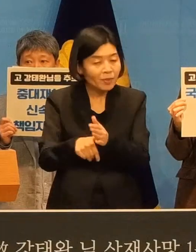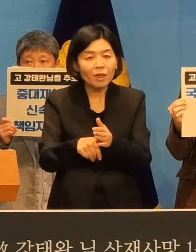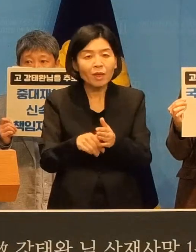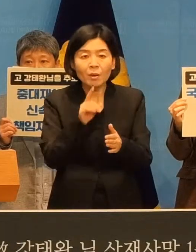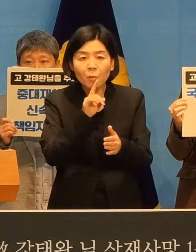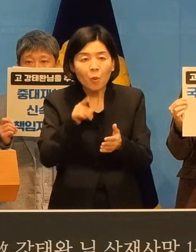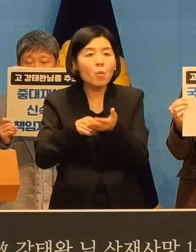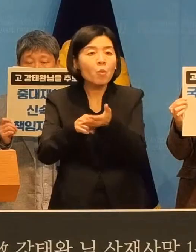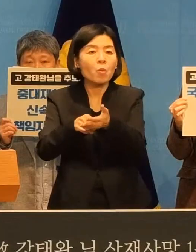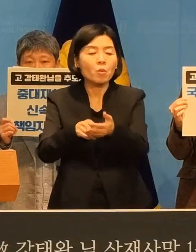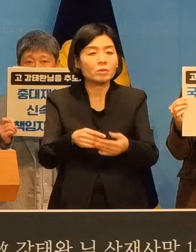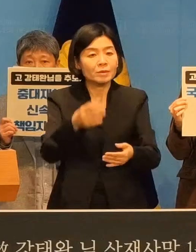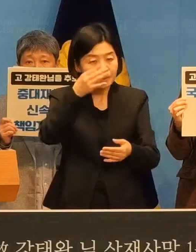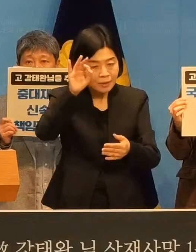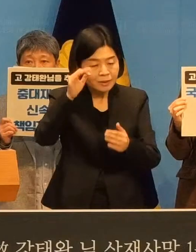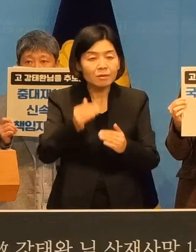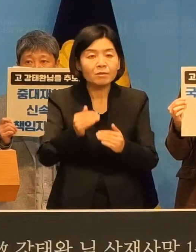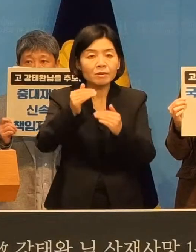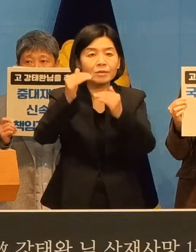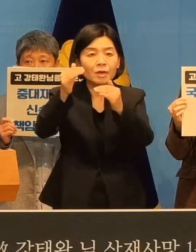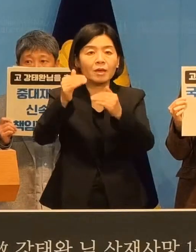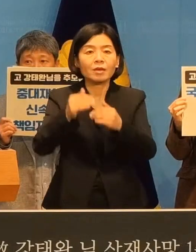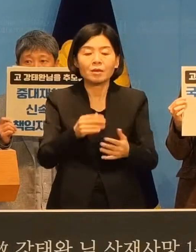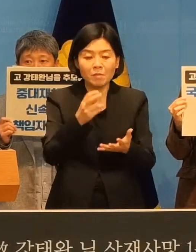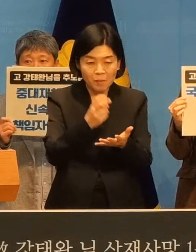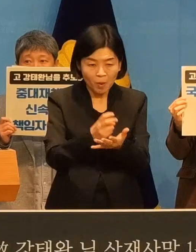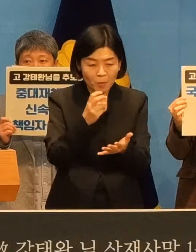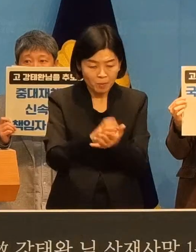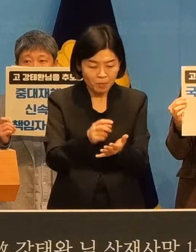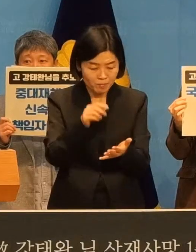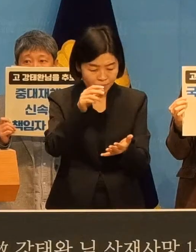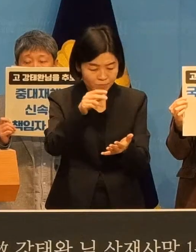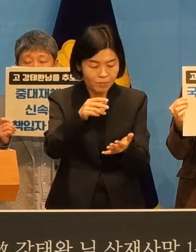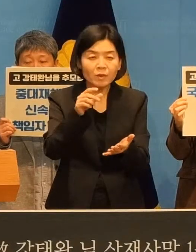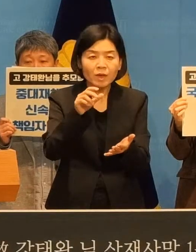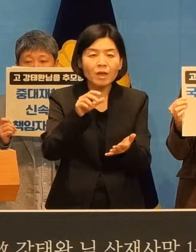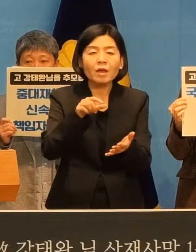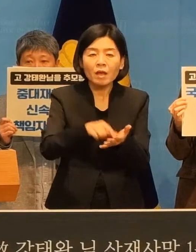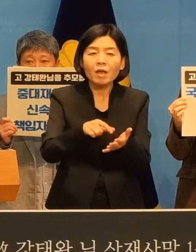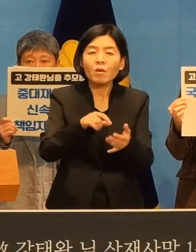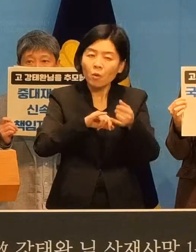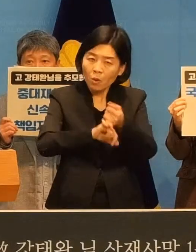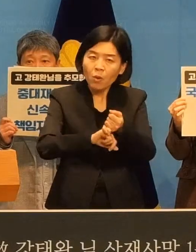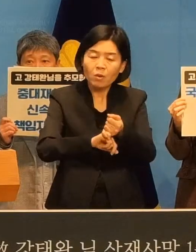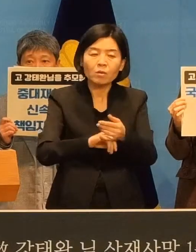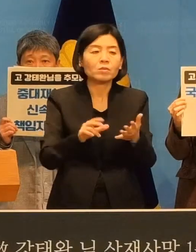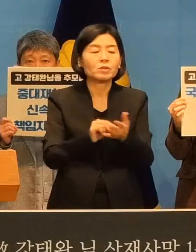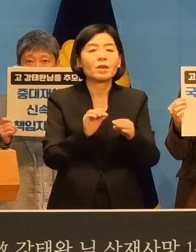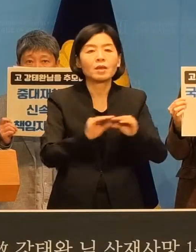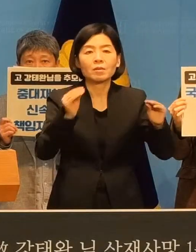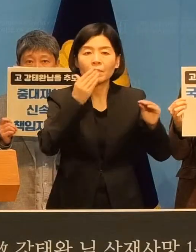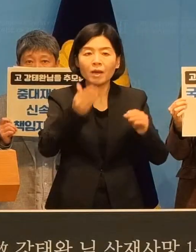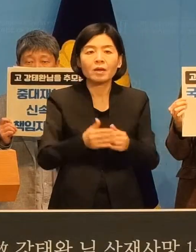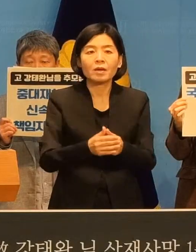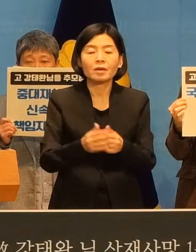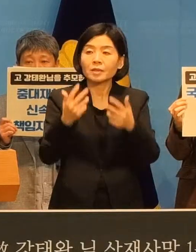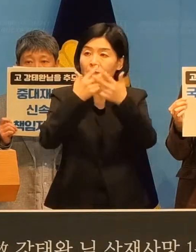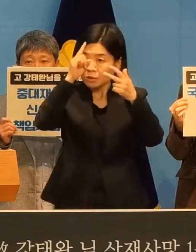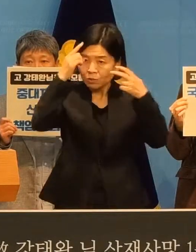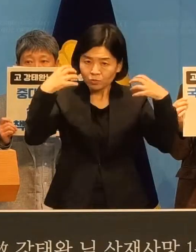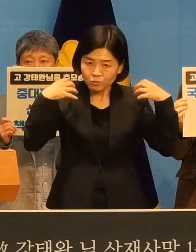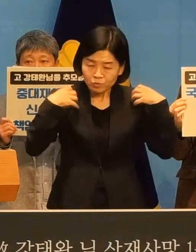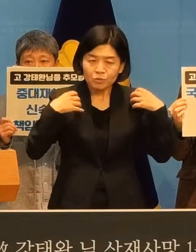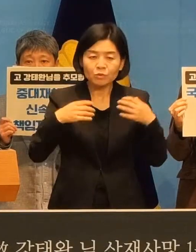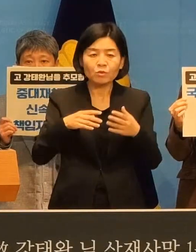등을 대한 법령 개정을 통해 이 문제를 해결할 수 있습니다. 이재명 정부의 5대 국정